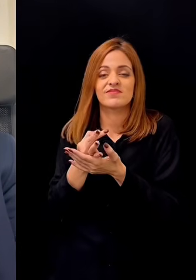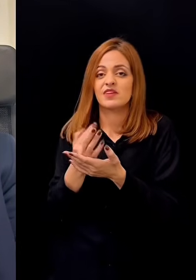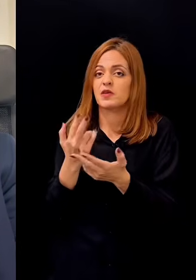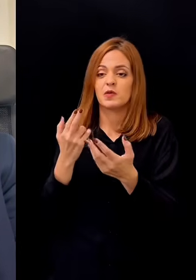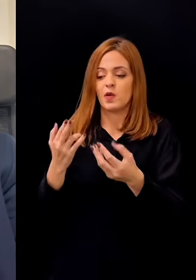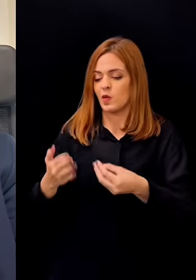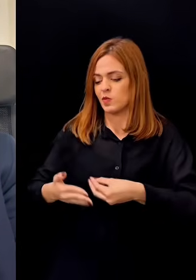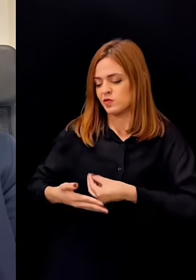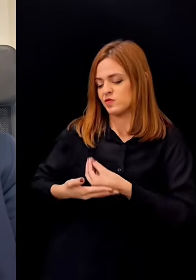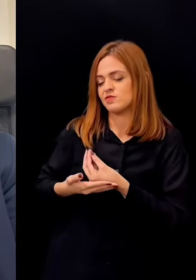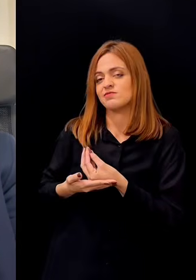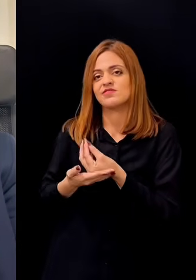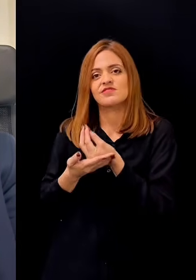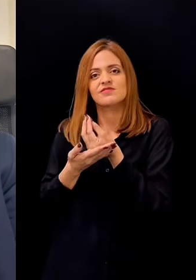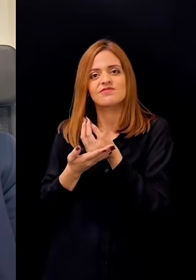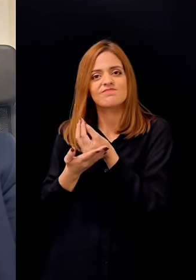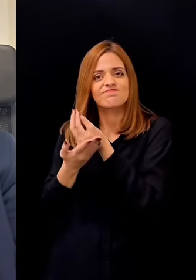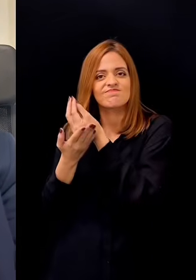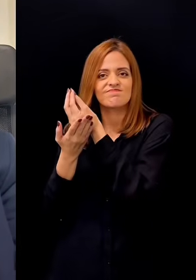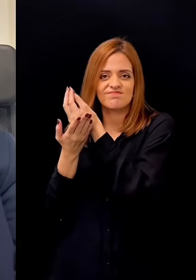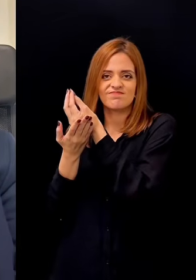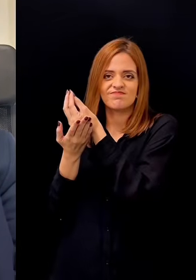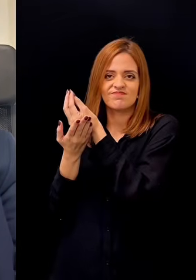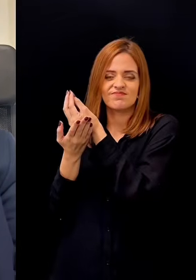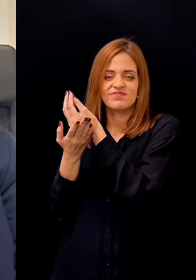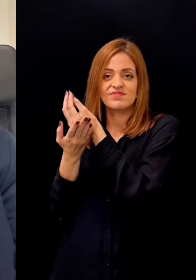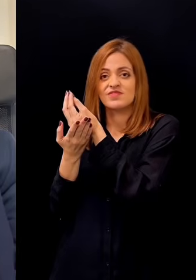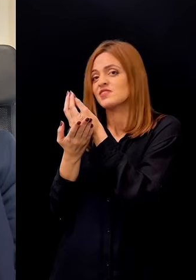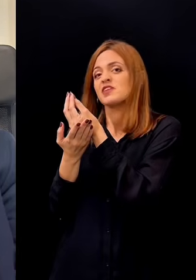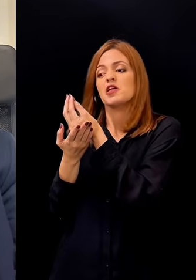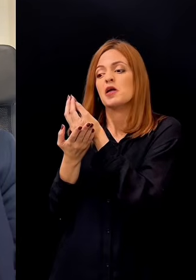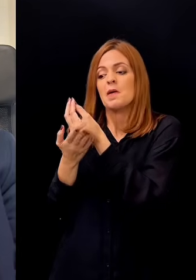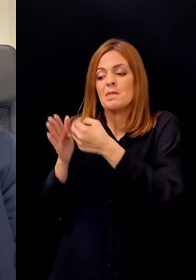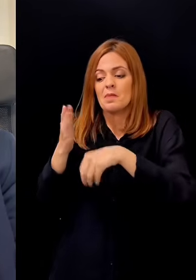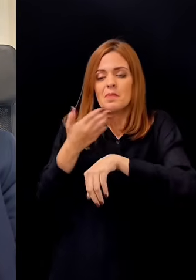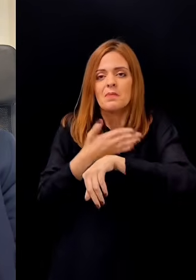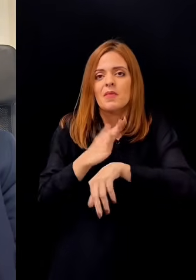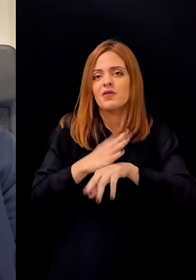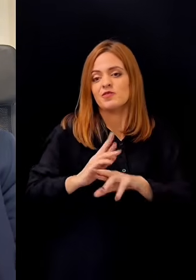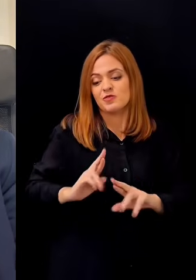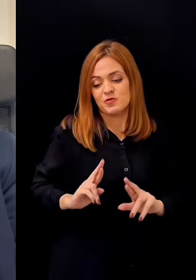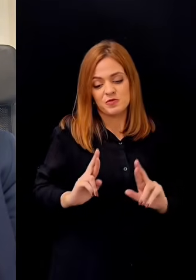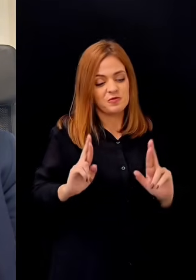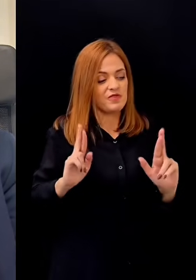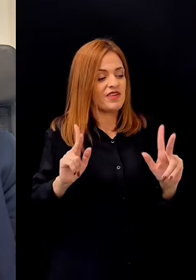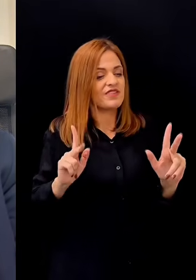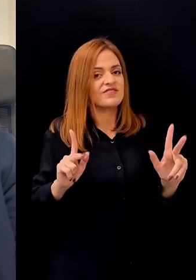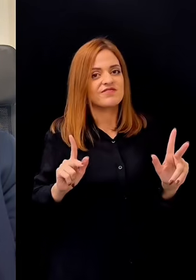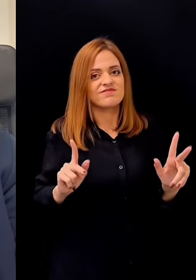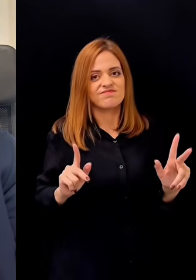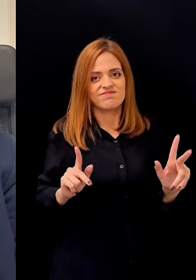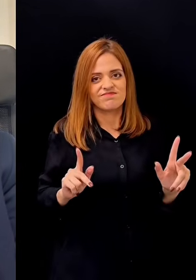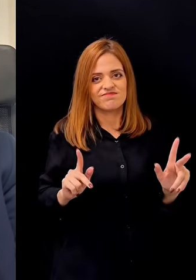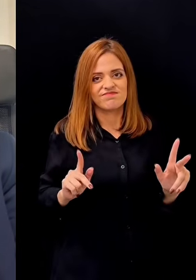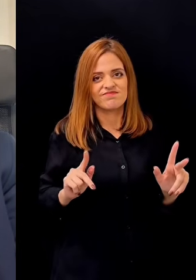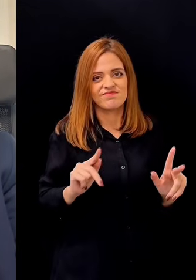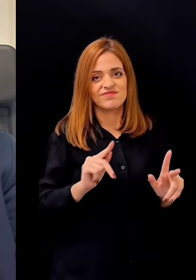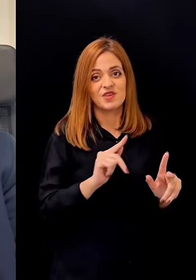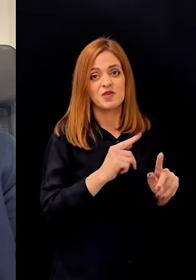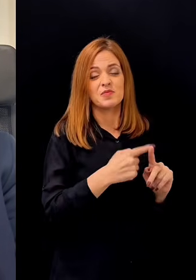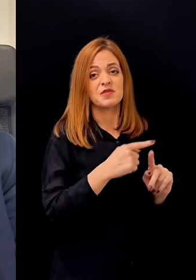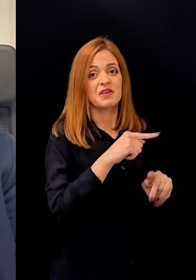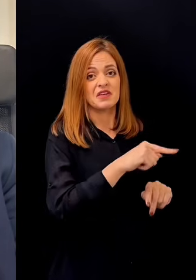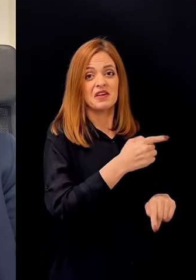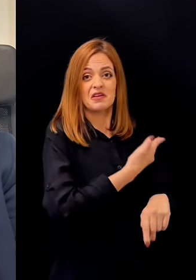consagrada a Deus, a vida diferente da vida dos que estão na